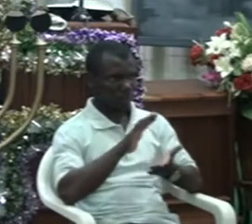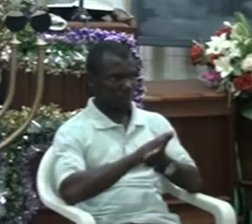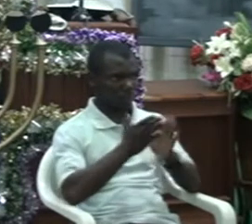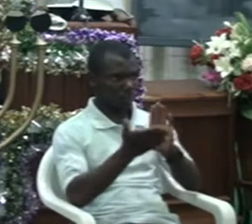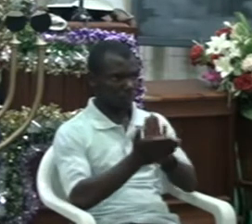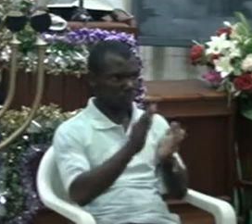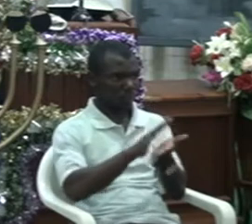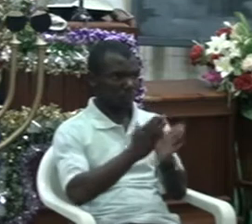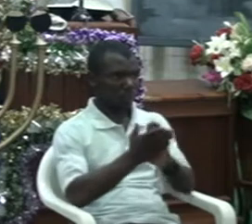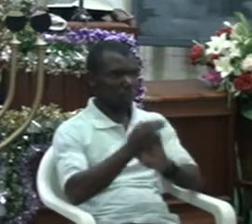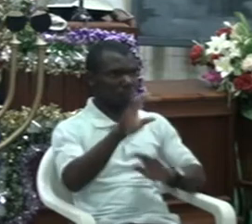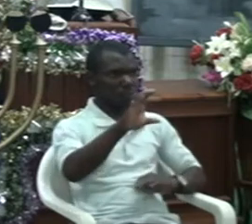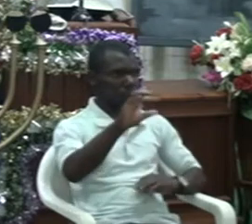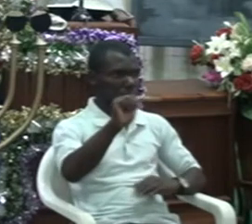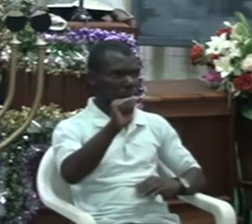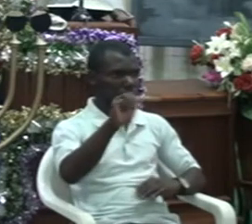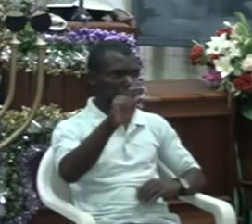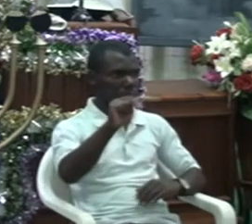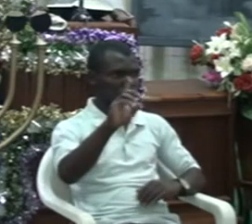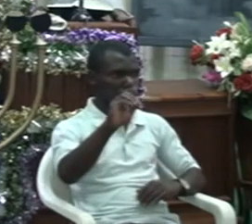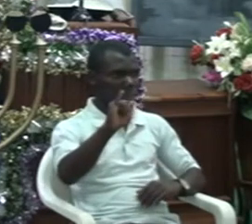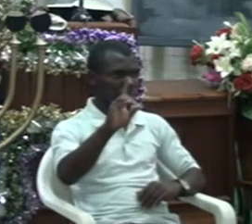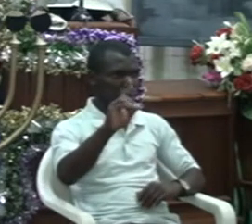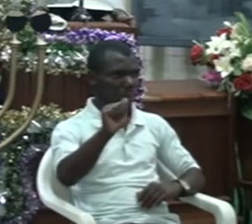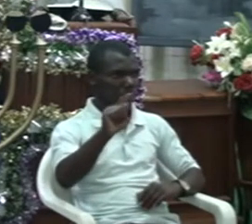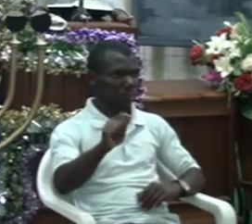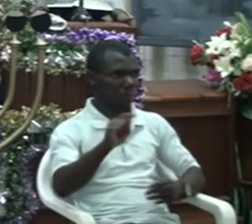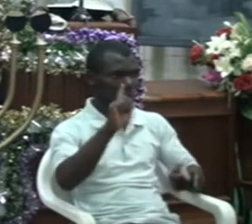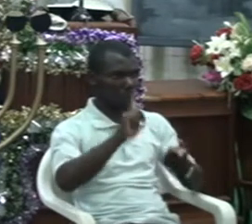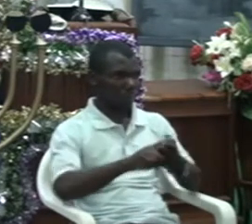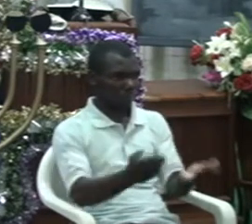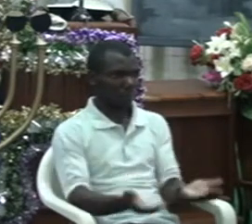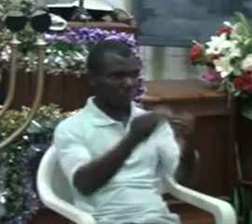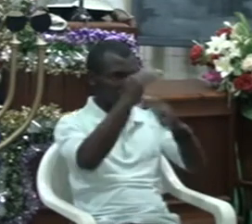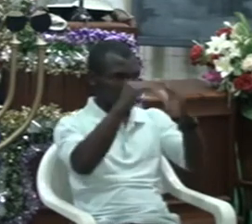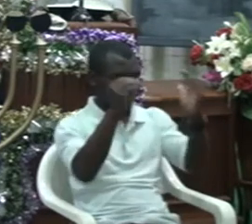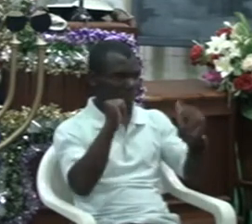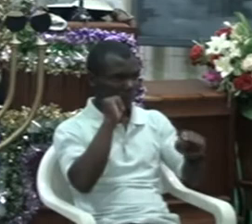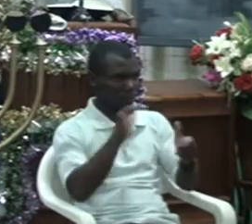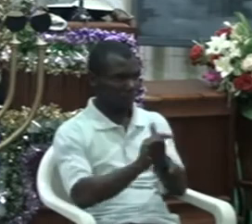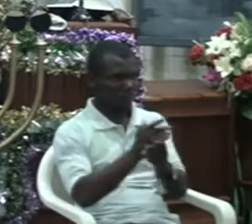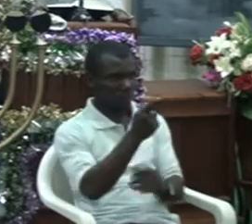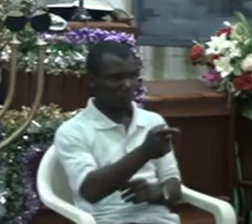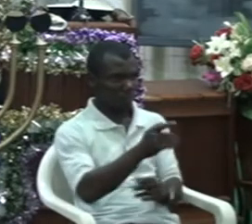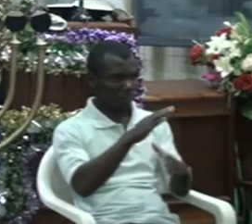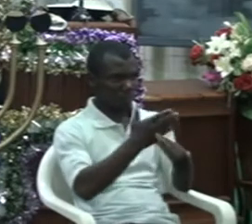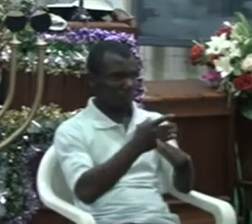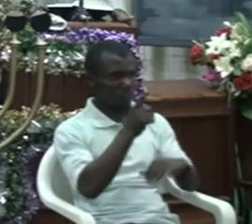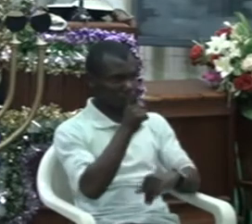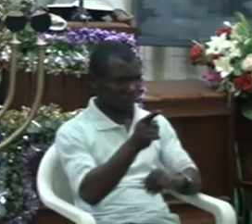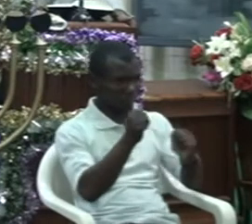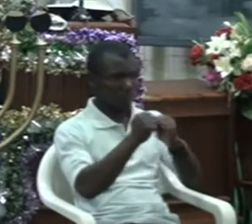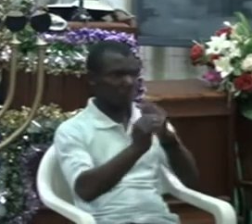à l'enlèvement de l'épouse. On a quoi ça moyen n'a pas choix qu'on y a connu la belle rose. Ça c'est entre toi et